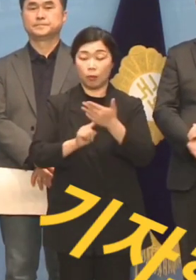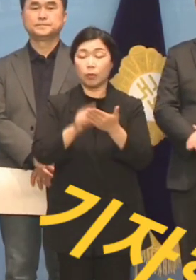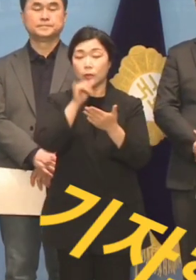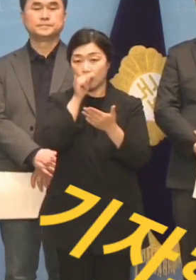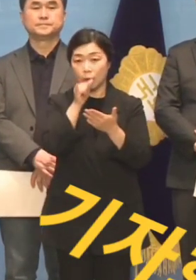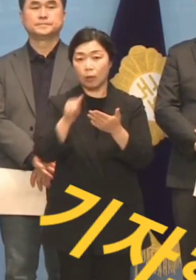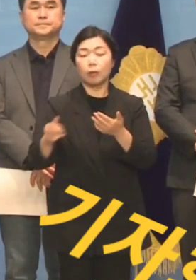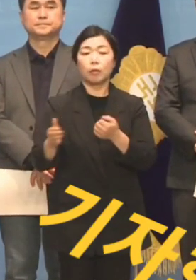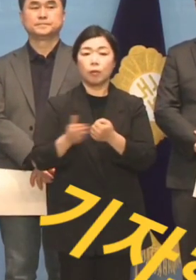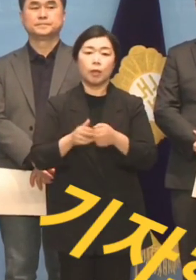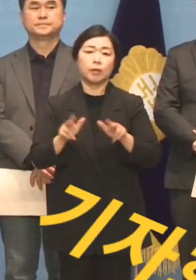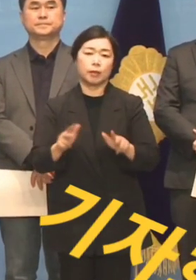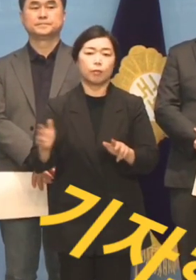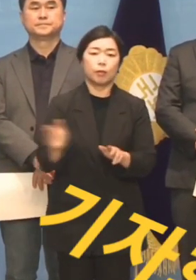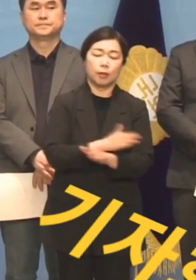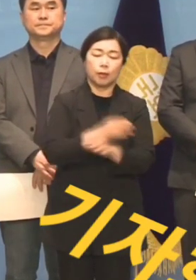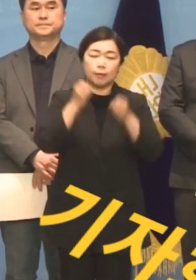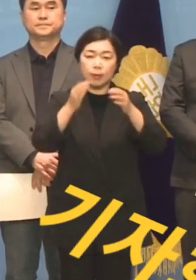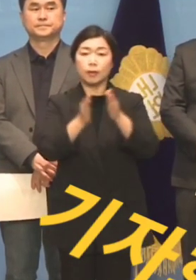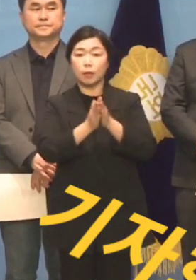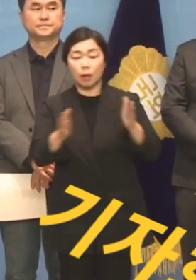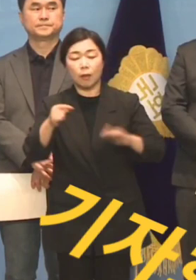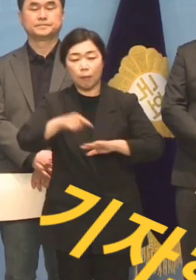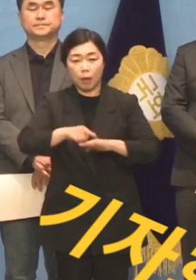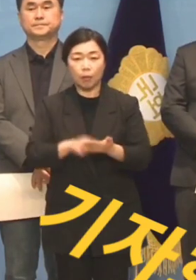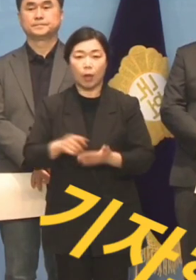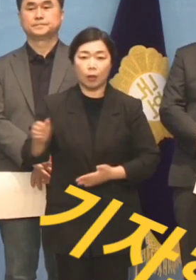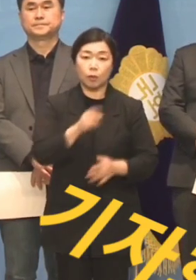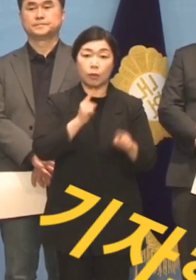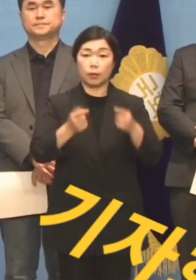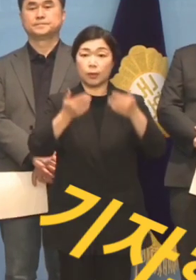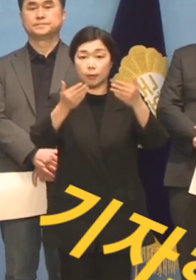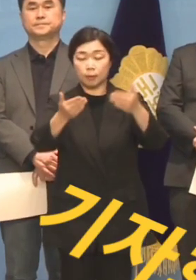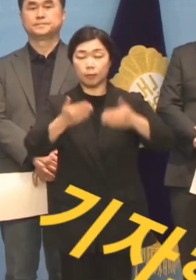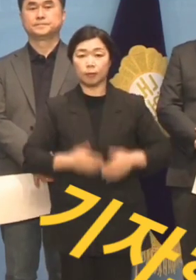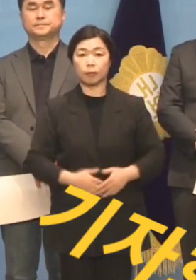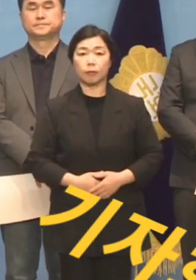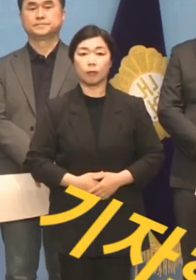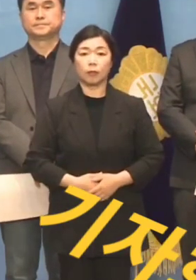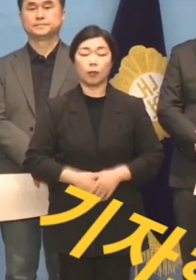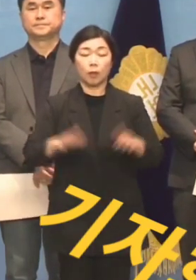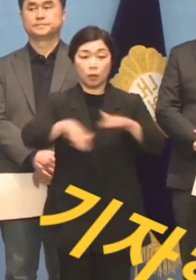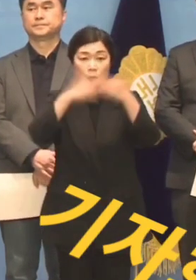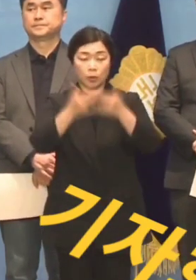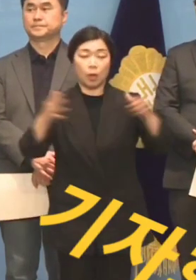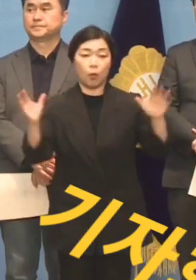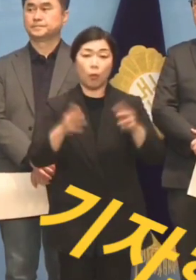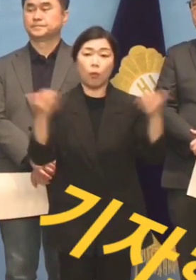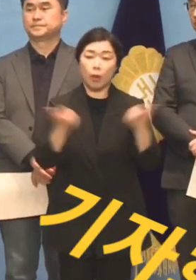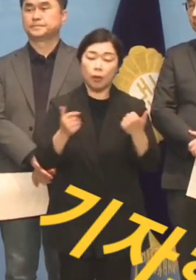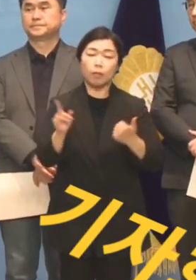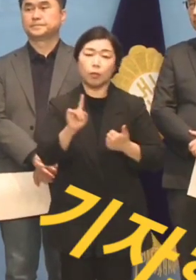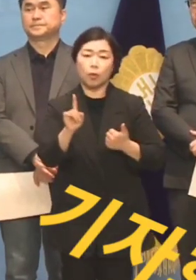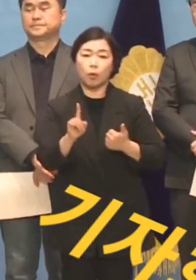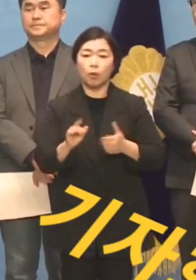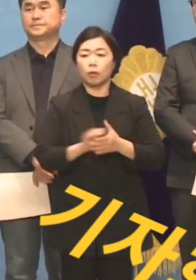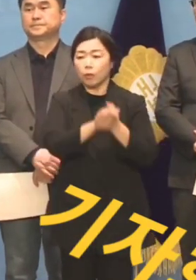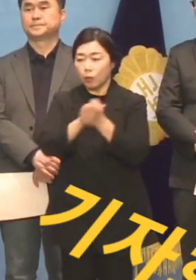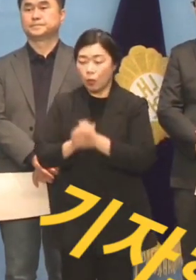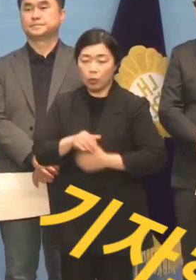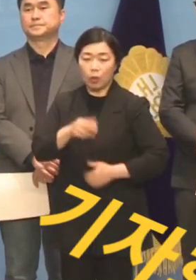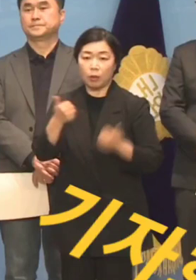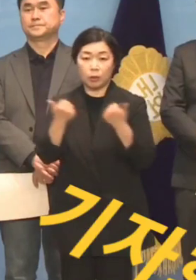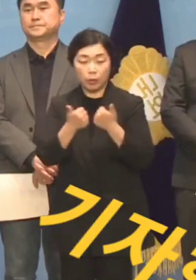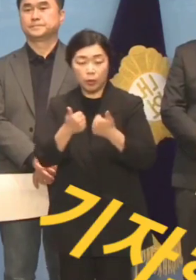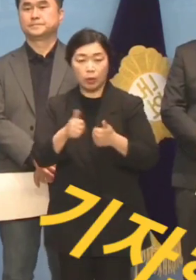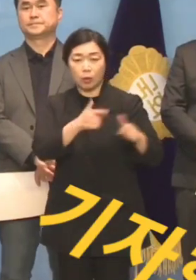있는데 이제부터가 시작이다라고 감히 말씀드리고 싶습니다. 이번 전원위원회는 동료 의원들의